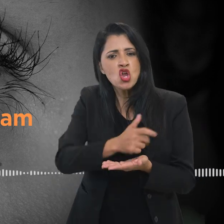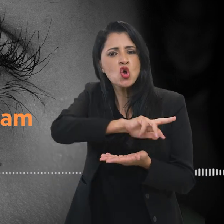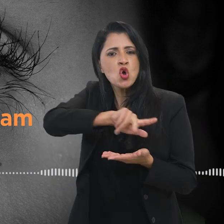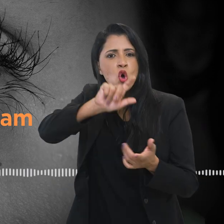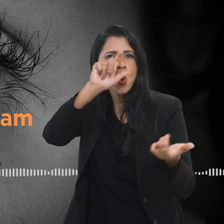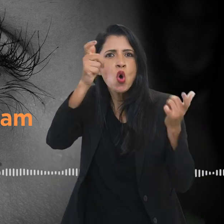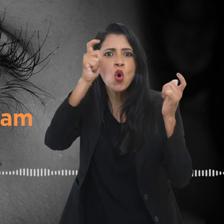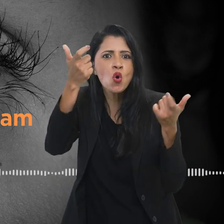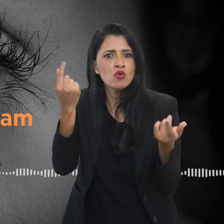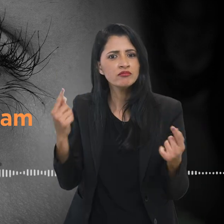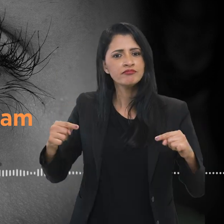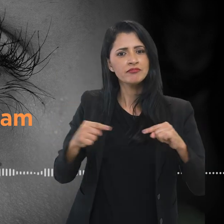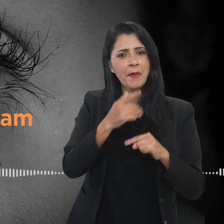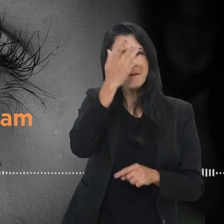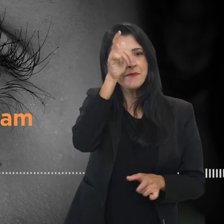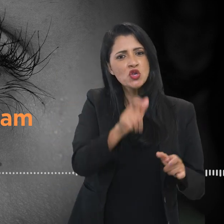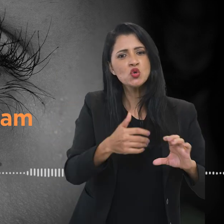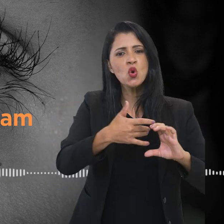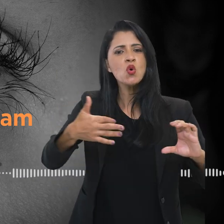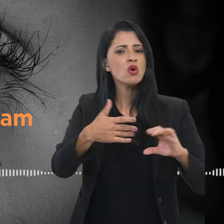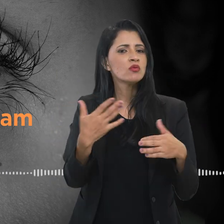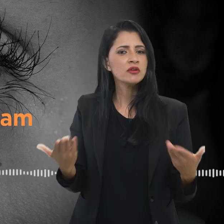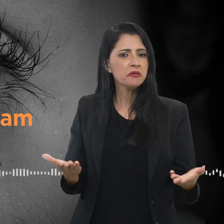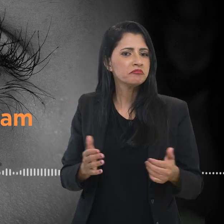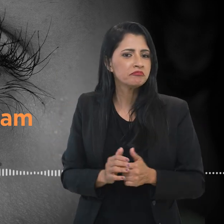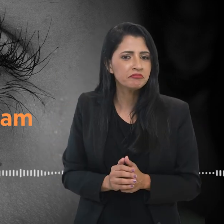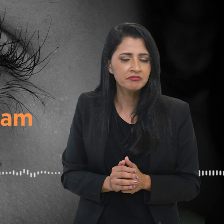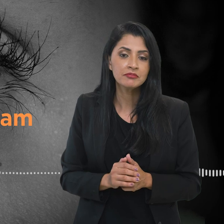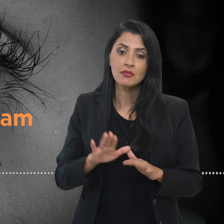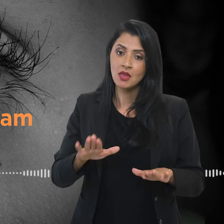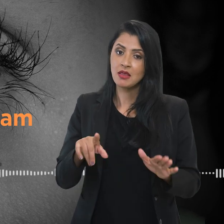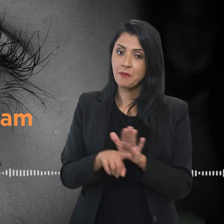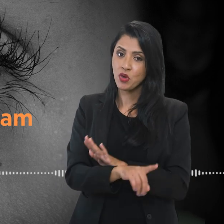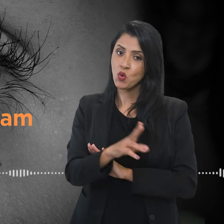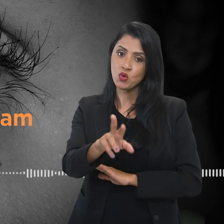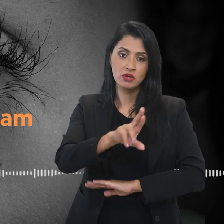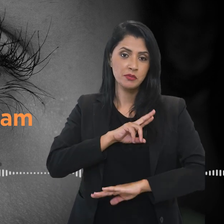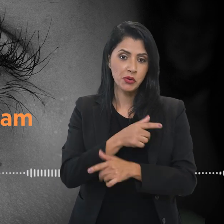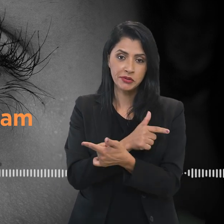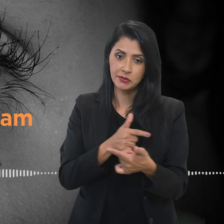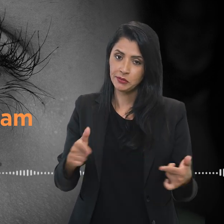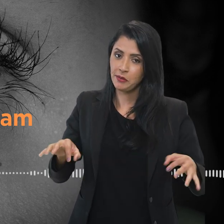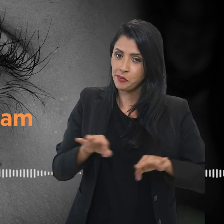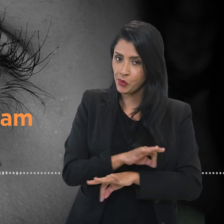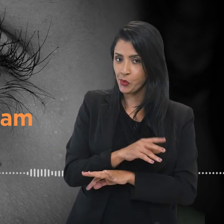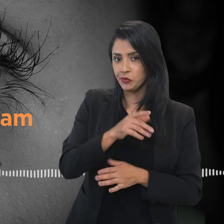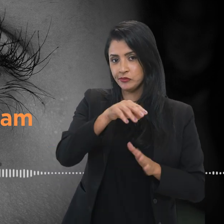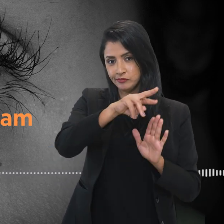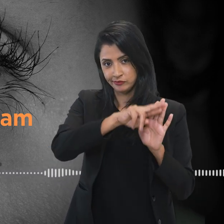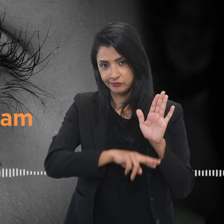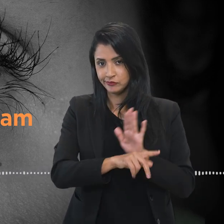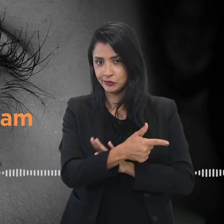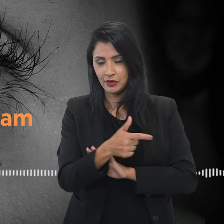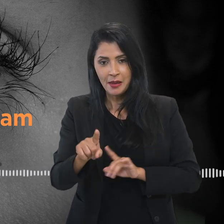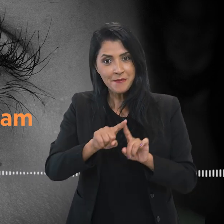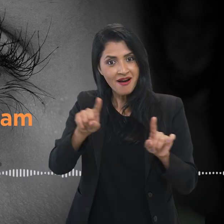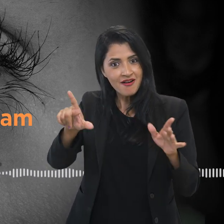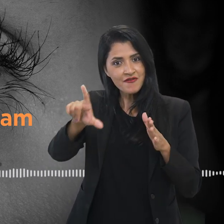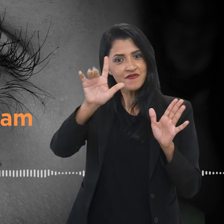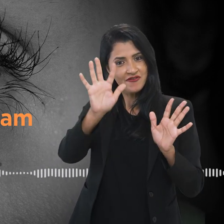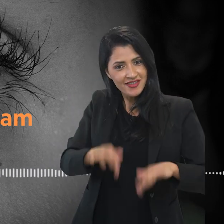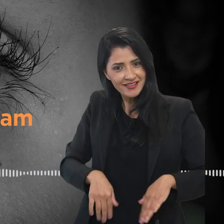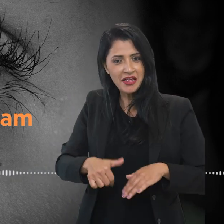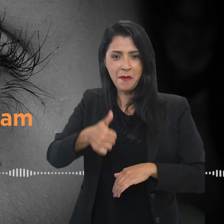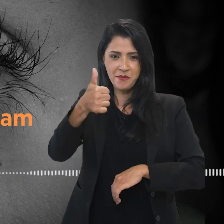transtornos neurológicos têm a ver com pessoas com doenças raras? Bem, dessa vez, essa pergunta não tem uma resposta pronta no roteiro. Mas antes mesmo de